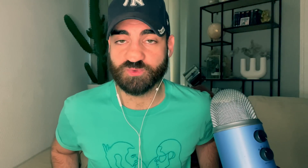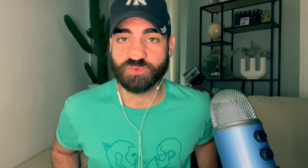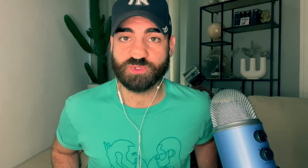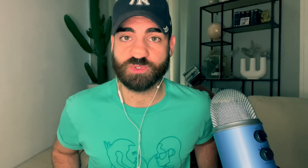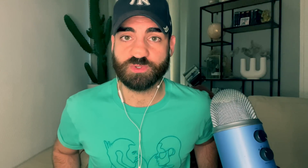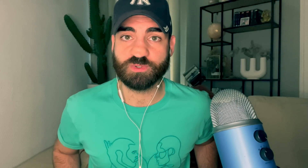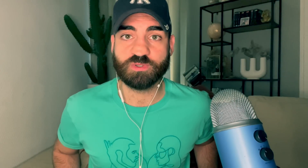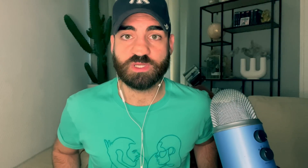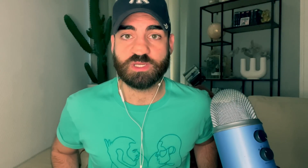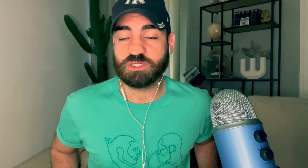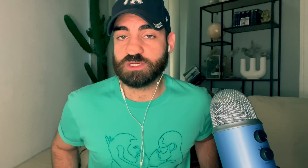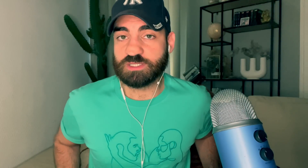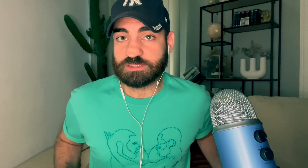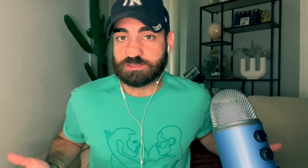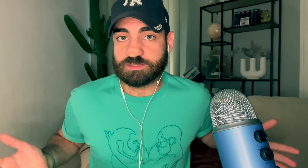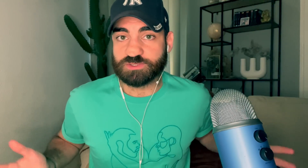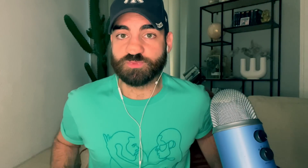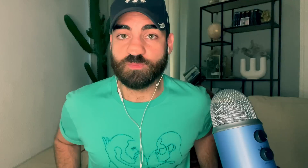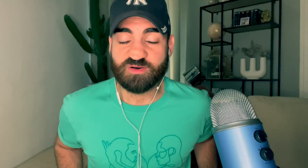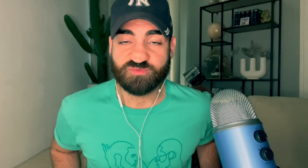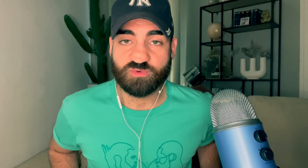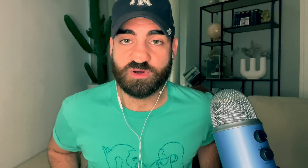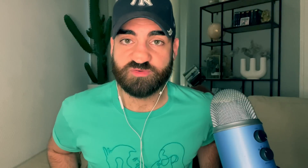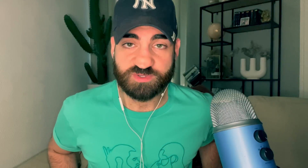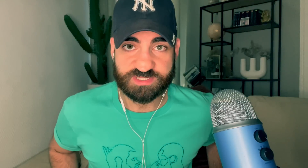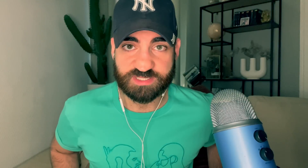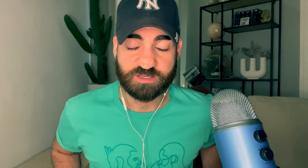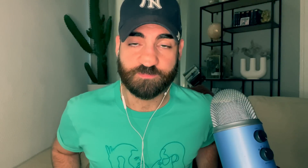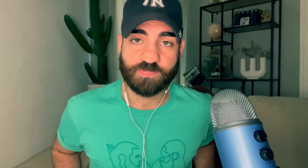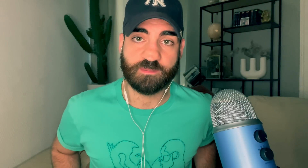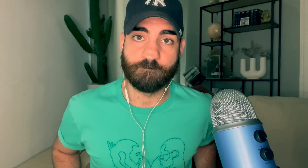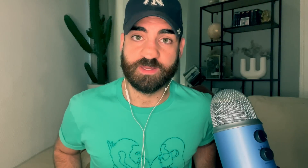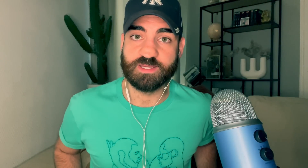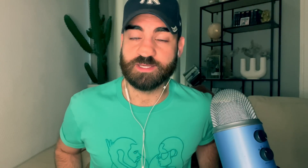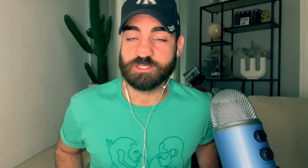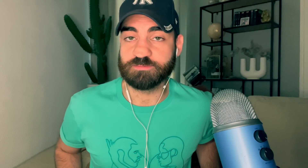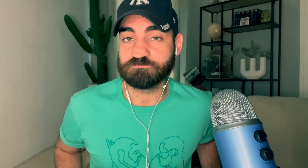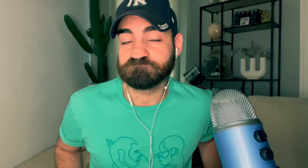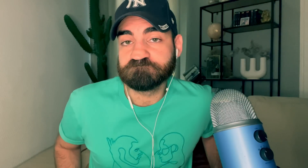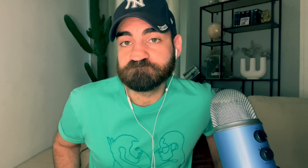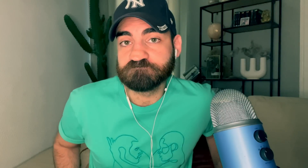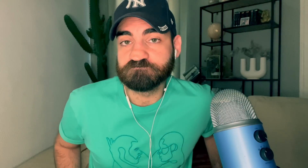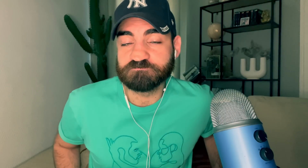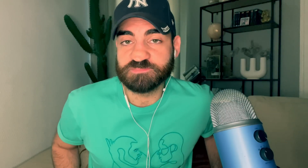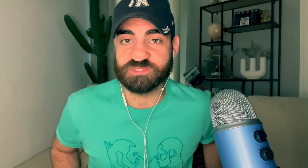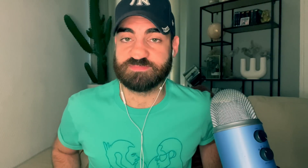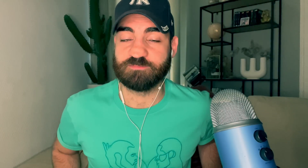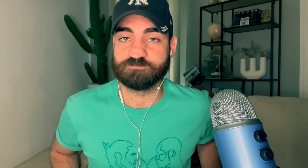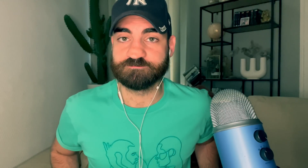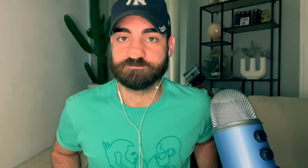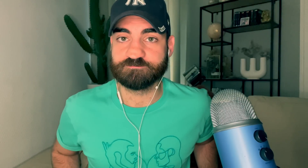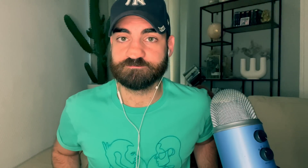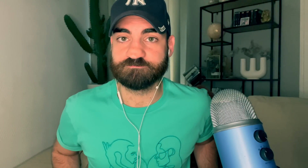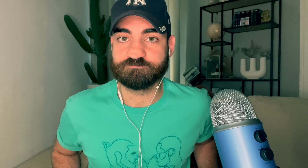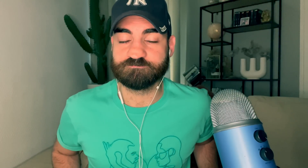Donc je peux pas vous le signer, mais je ne sais pas.